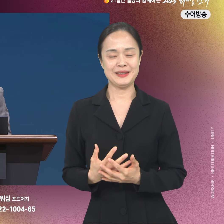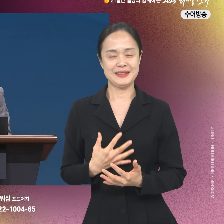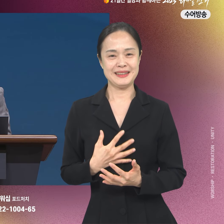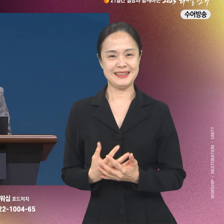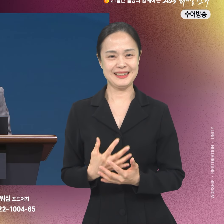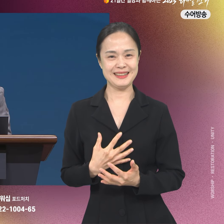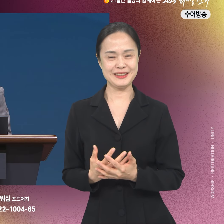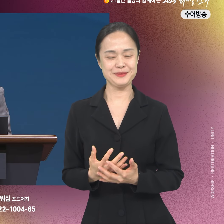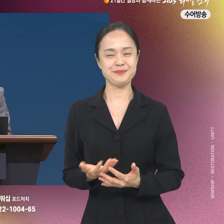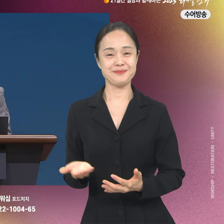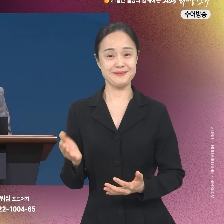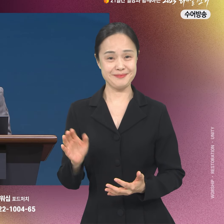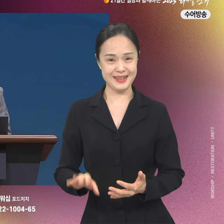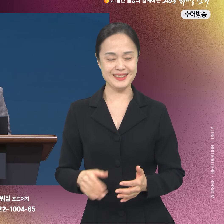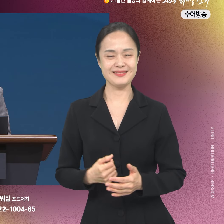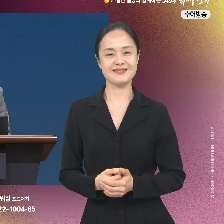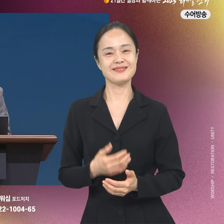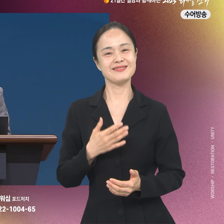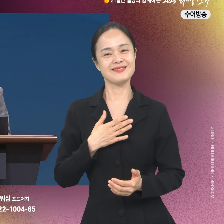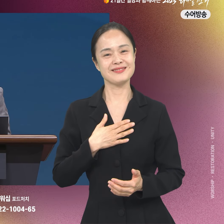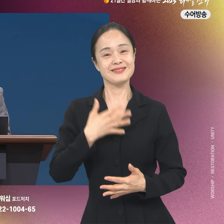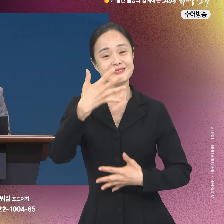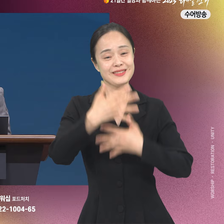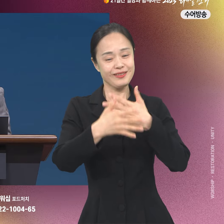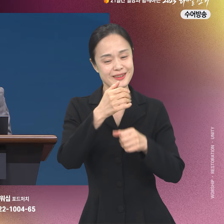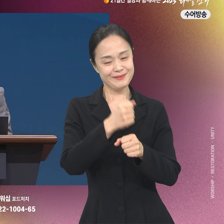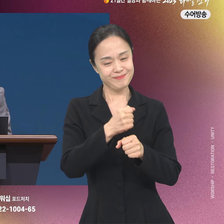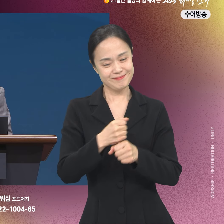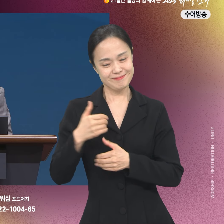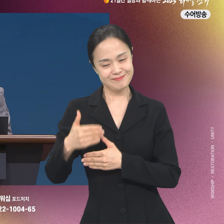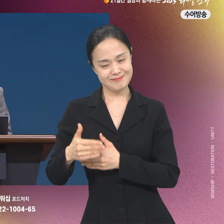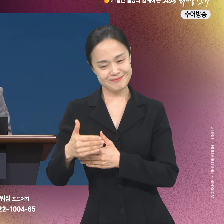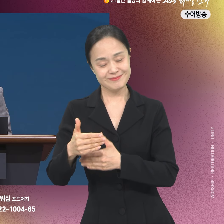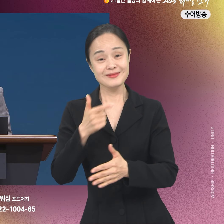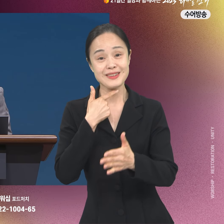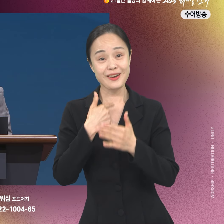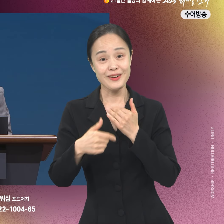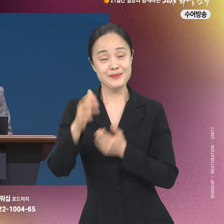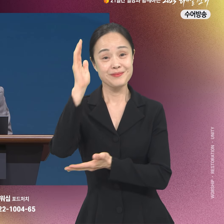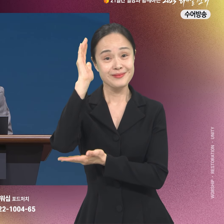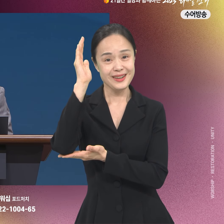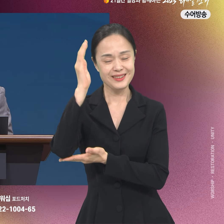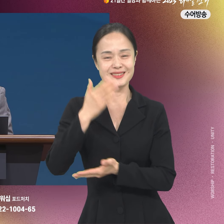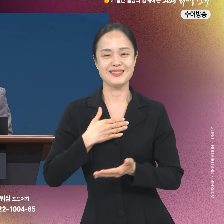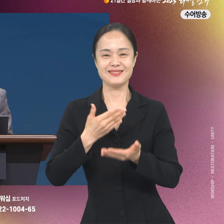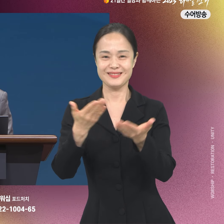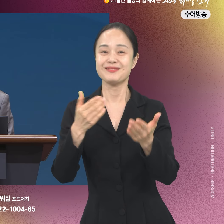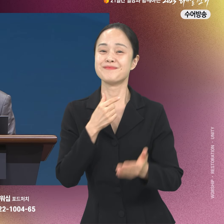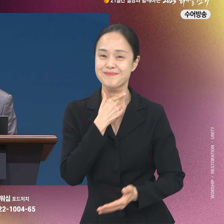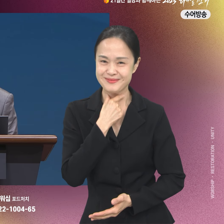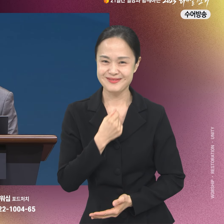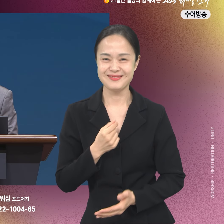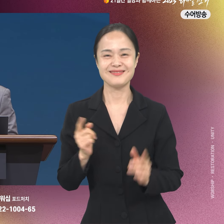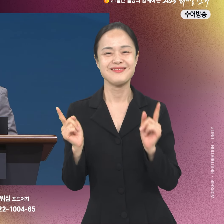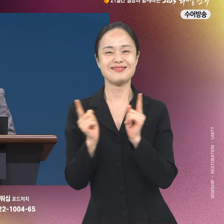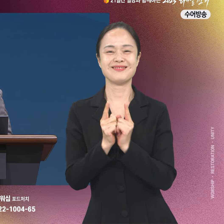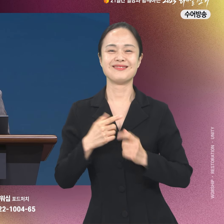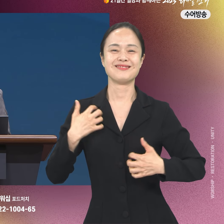작품을 진행하면서 겪었던 일들을 함께 좀 공유해 드리고자 합니다. 반갑습니다.